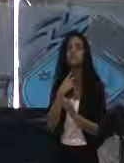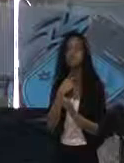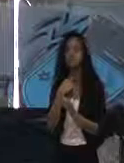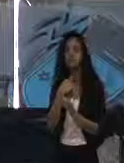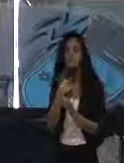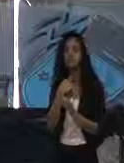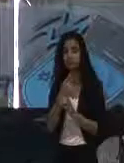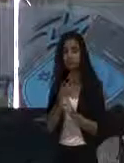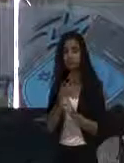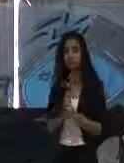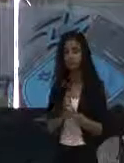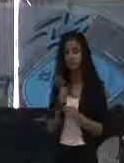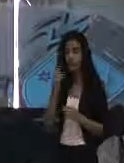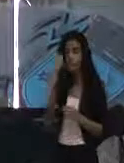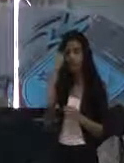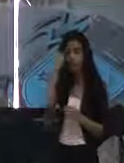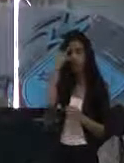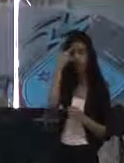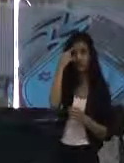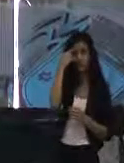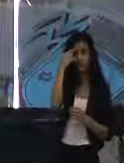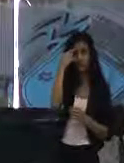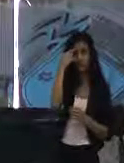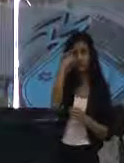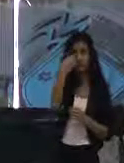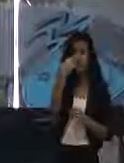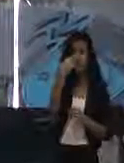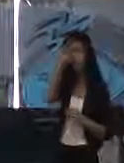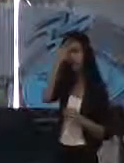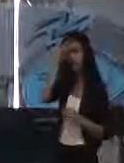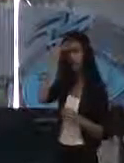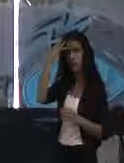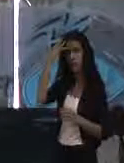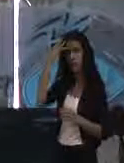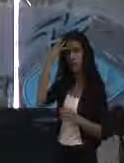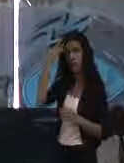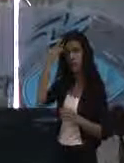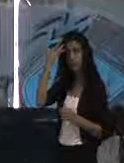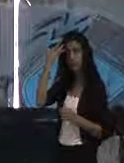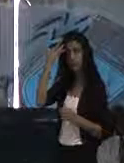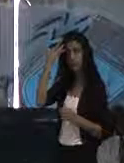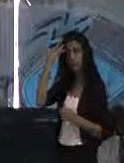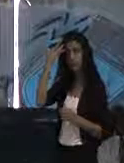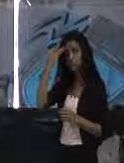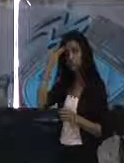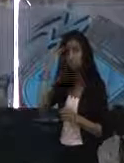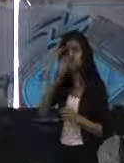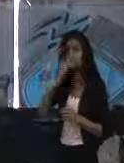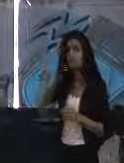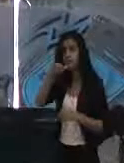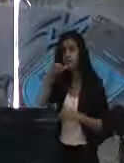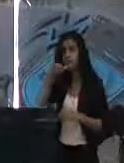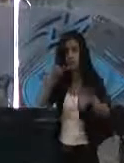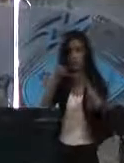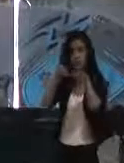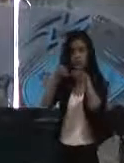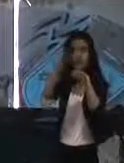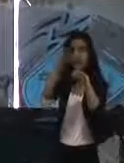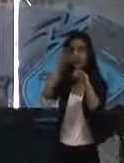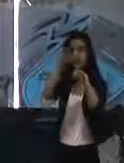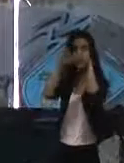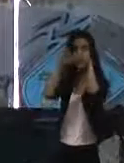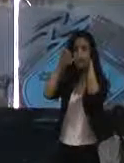então no sentido que conhecemos hoje. Os indivíduos disputam poder, riqueza, status. Aqueles que possuem tais